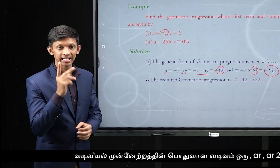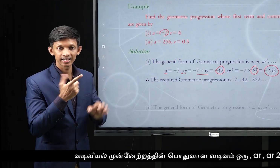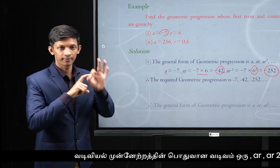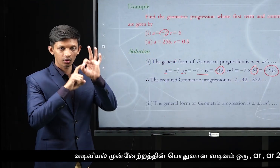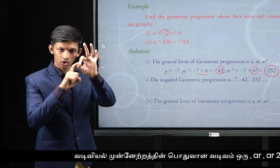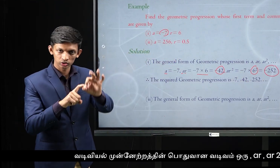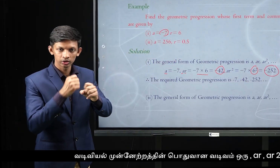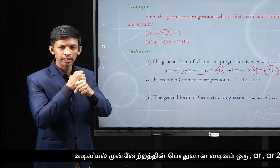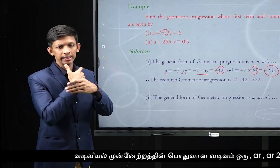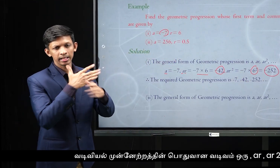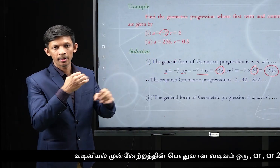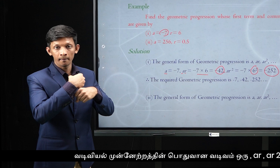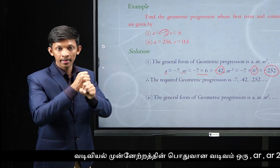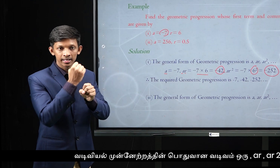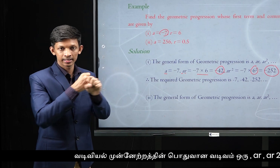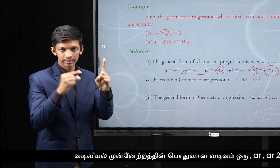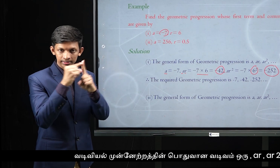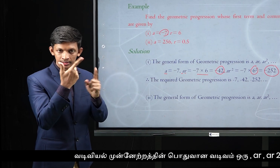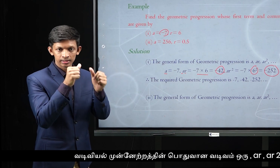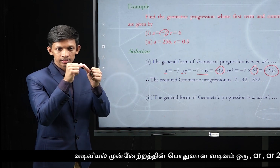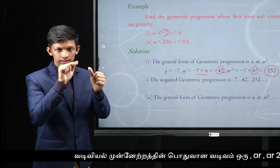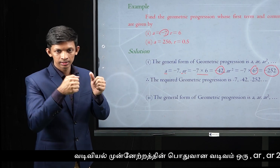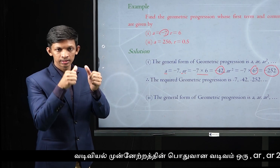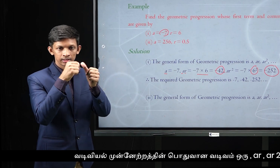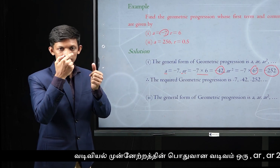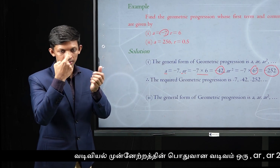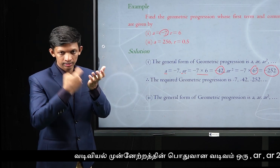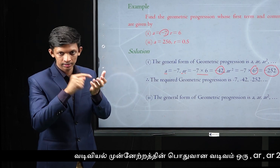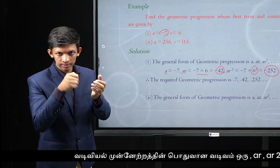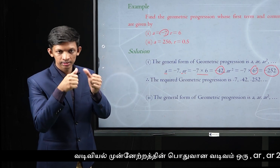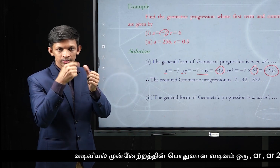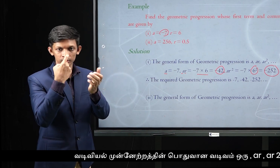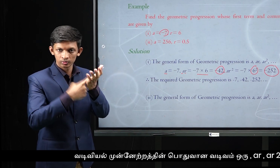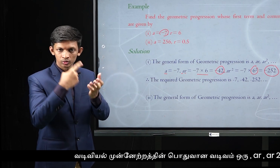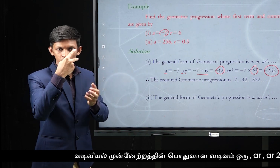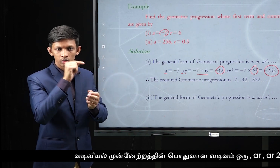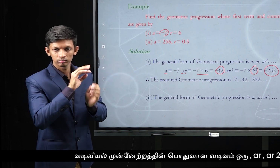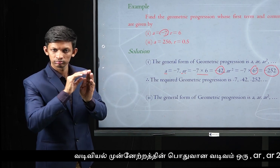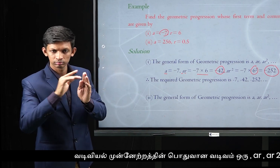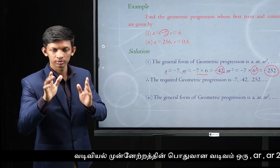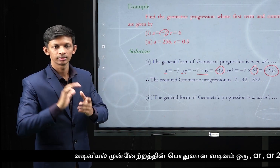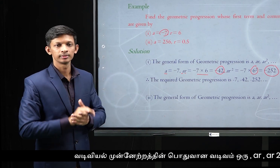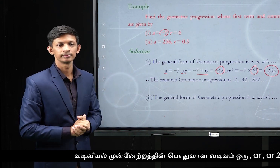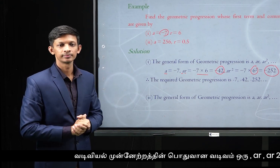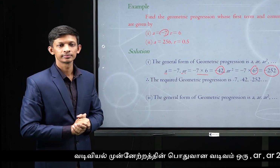வடிவியல் முன்னேற்றத்தின் பொதுவான வடிவம் ஒரு ஏஆர் ஏஆர் மேலிலக்கு 2